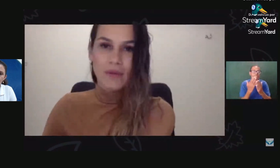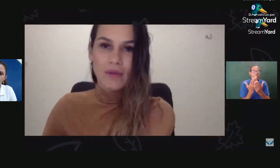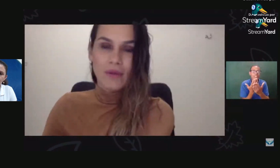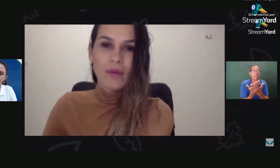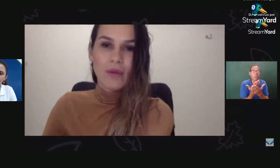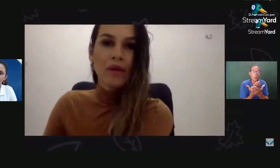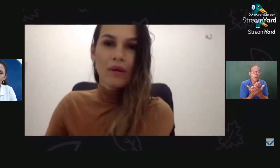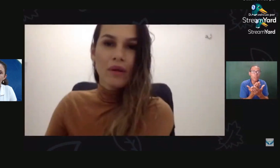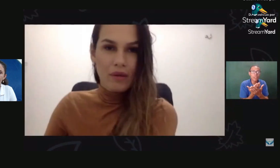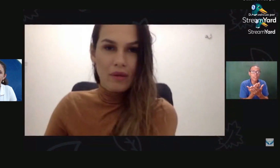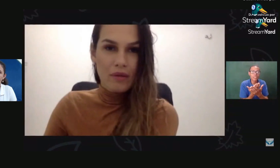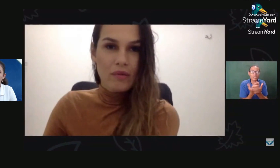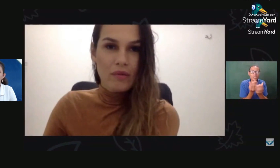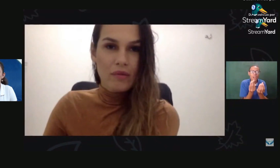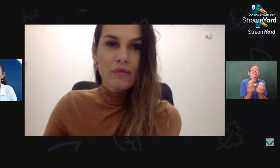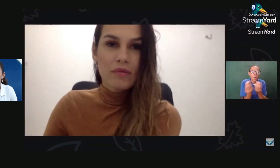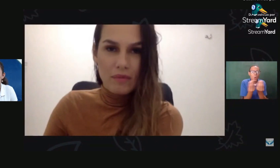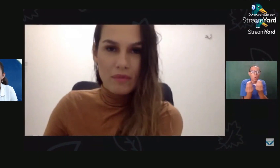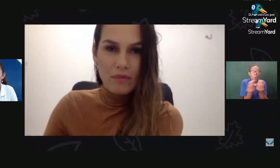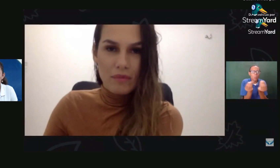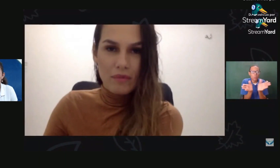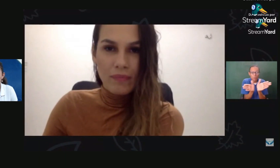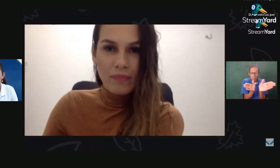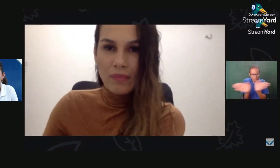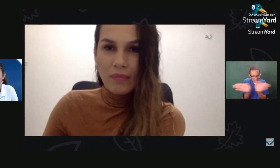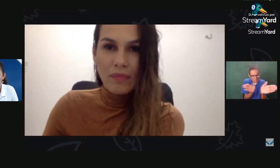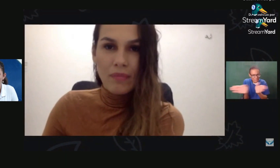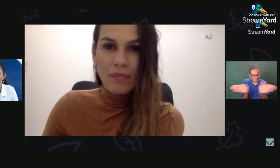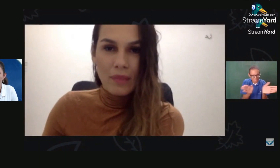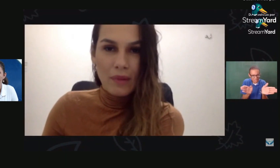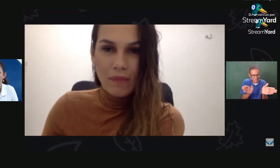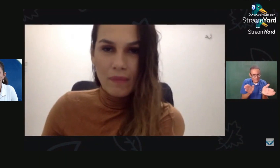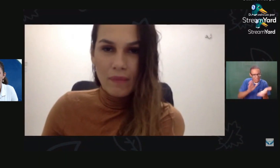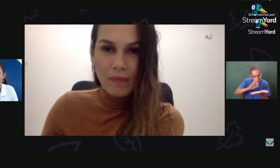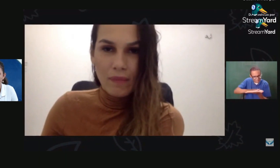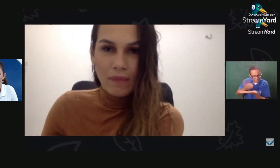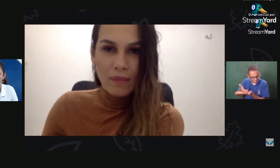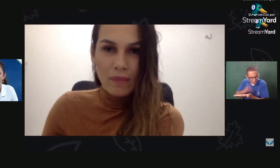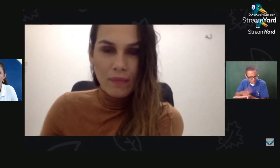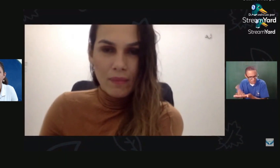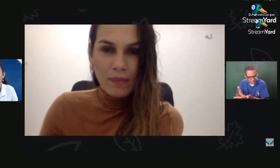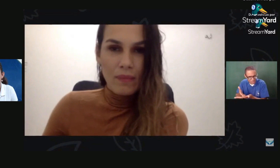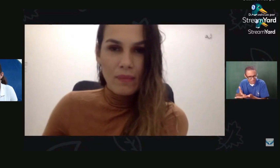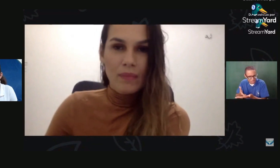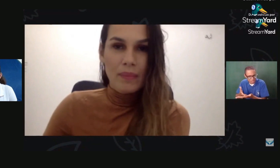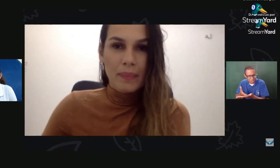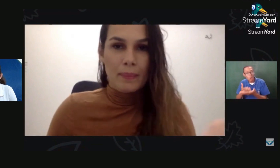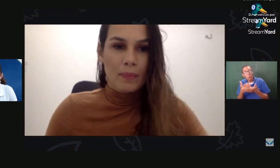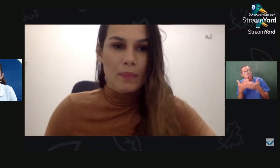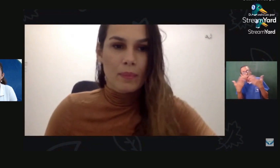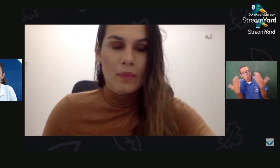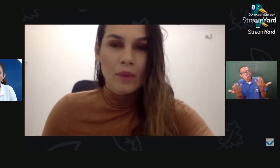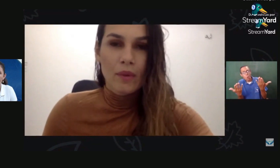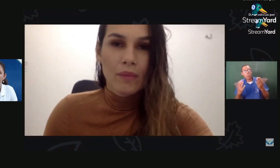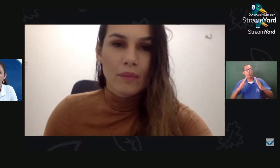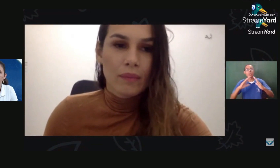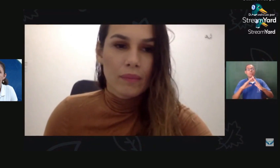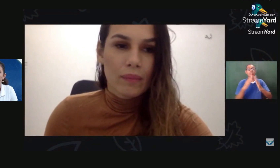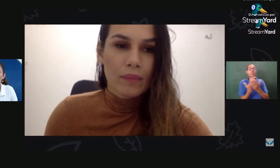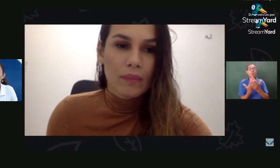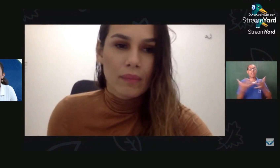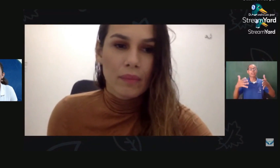foi a sua vida lá atrás, na escola. Como que foi isso? A parte acessível? Havia intérprete de Libras na sua